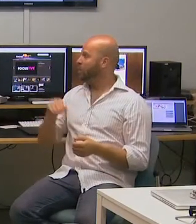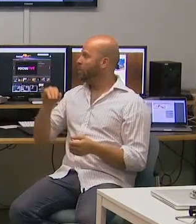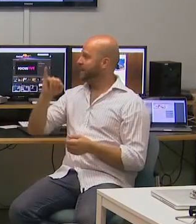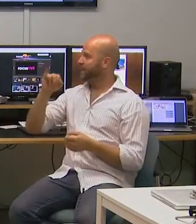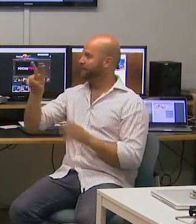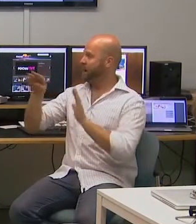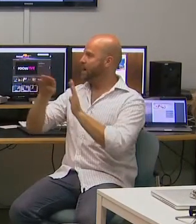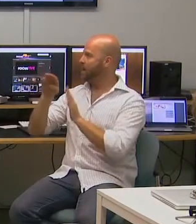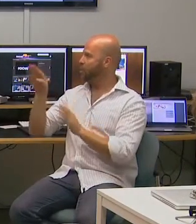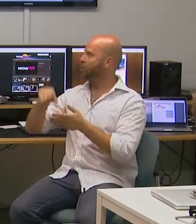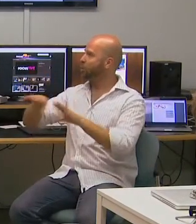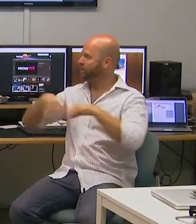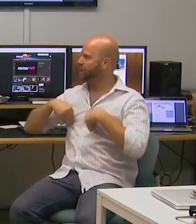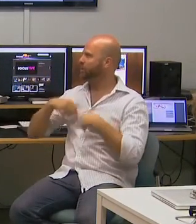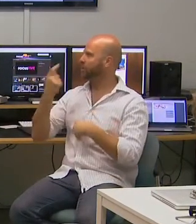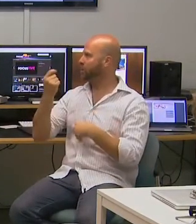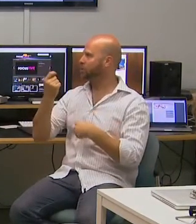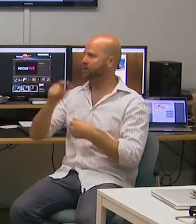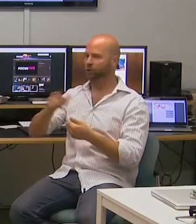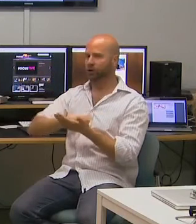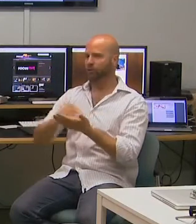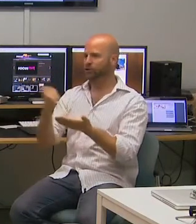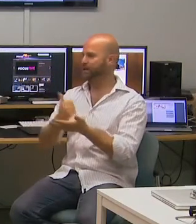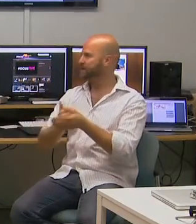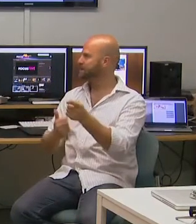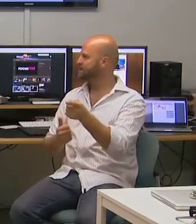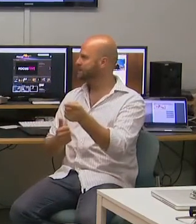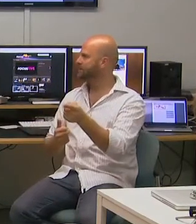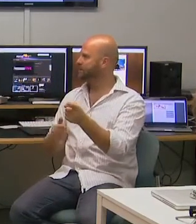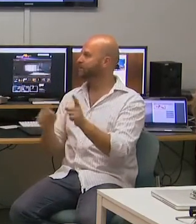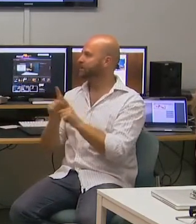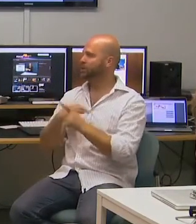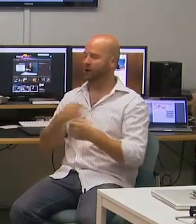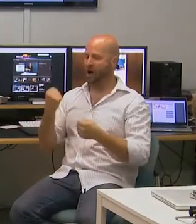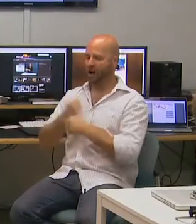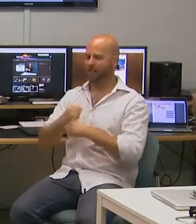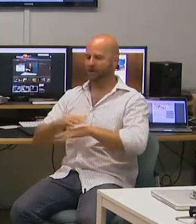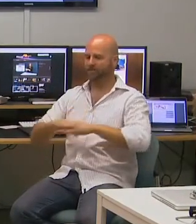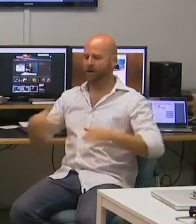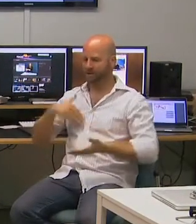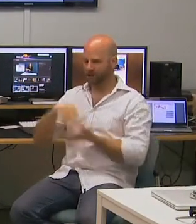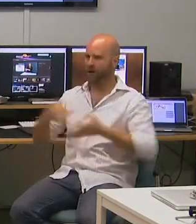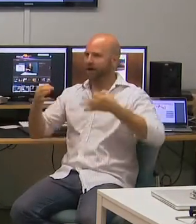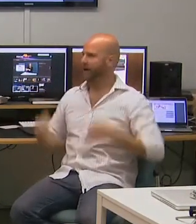Dolmetschende. Ich bin auch sehr froh, dass die IFA die Kosten für die Dolmetschenden übernimmt. Also das heißt, ich habe da